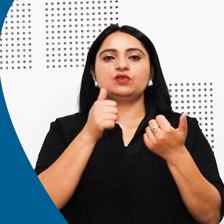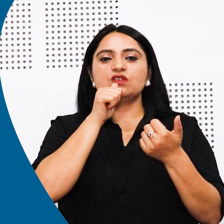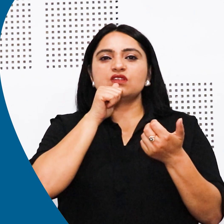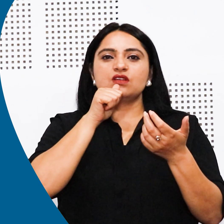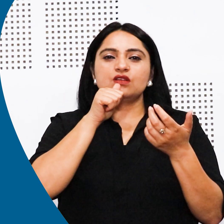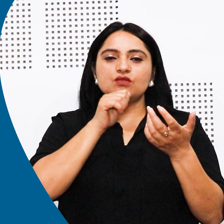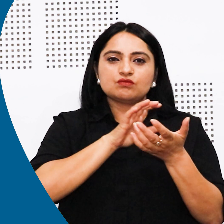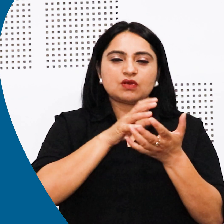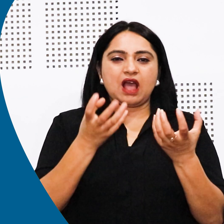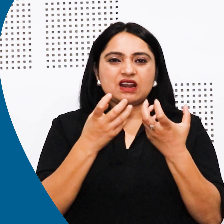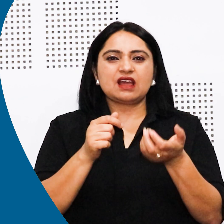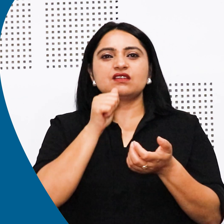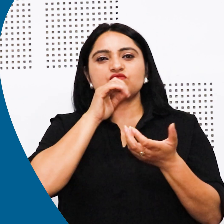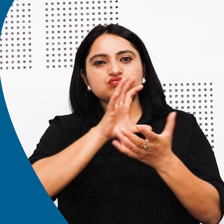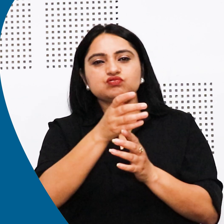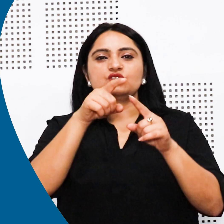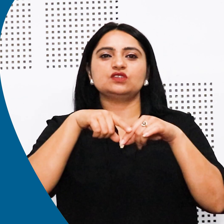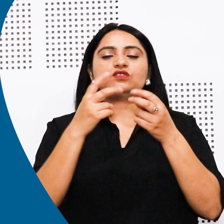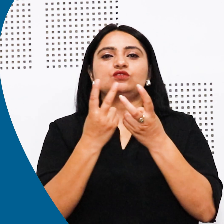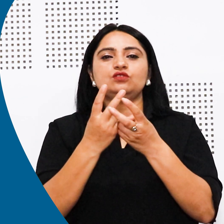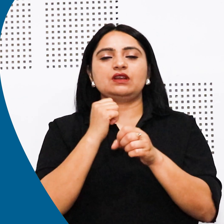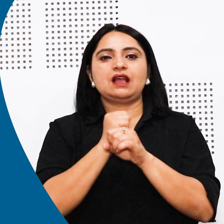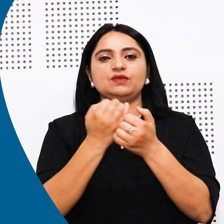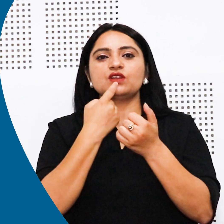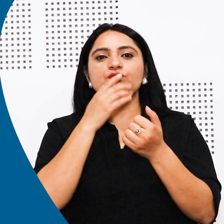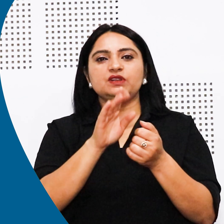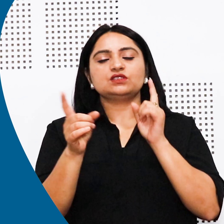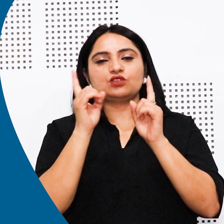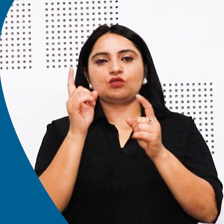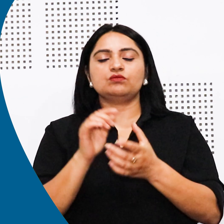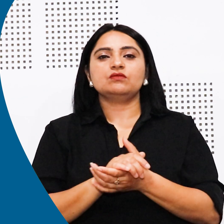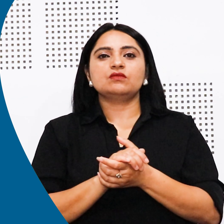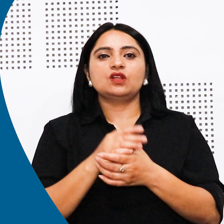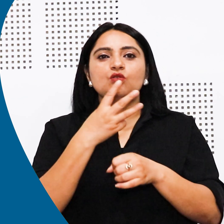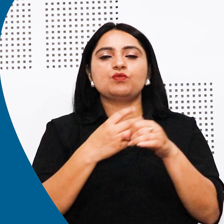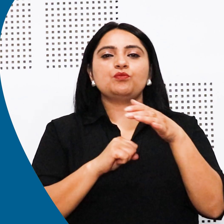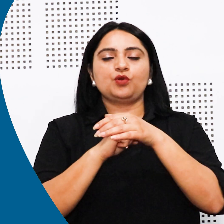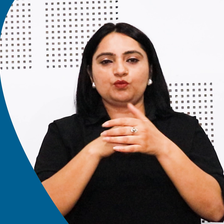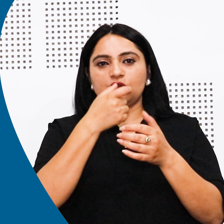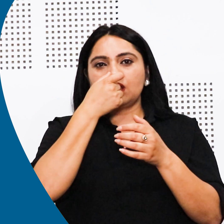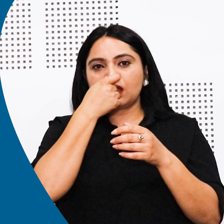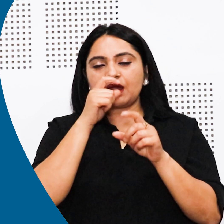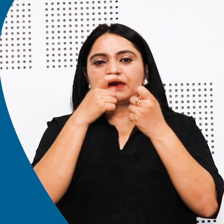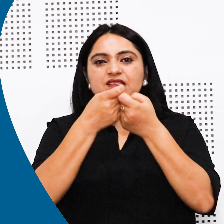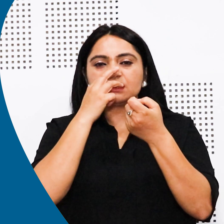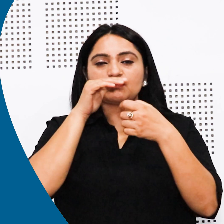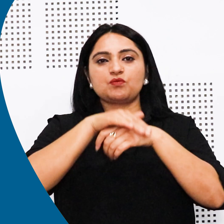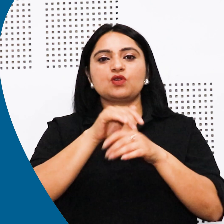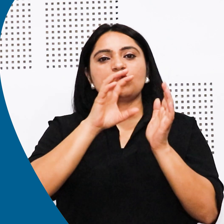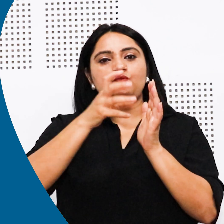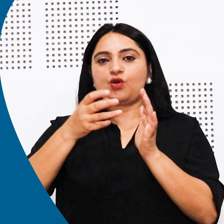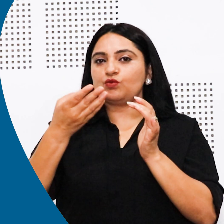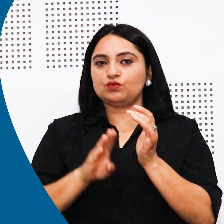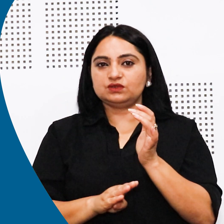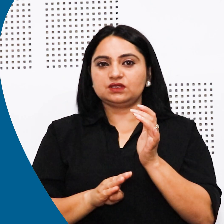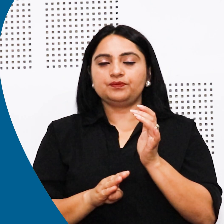नियन्त्रण जस्ता काम गर्ने जनाएको छ। नगर उपप्रमुख प्रतीक्षा गाहा सिंहजाली। ग्रामीण क्षेत्रमा अलिकति बढी पहिरो जाने र